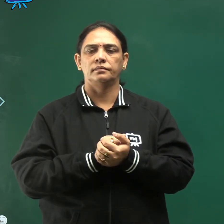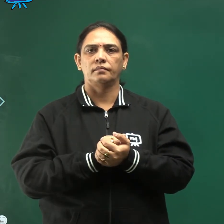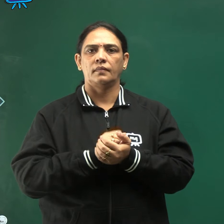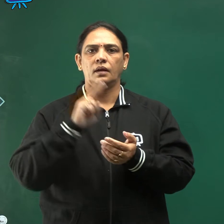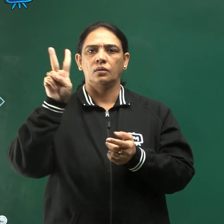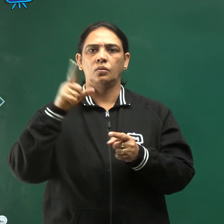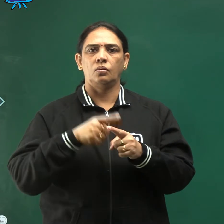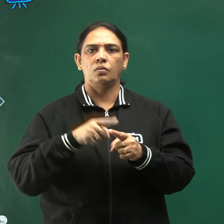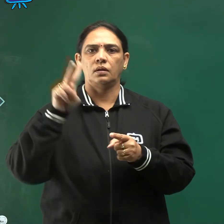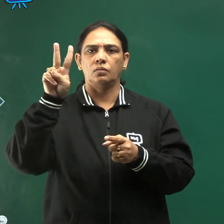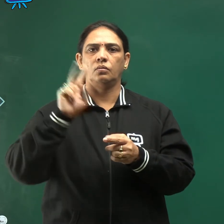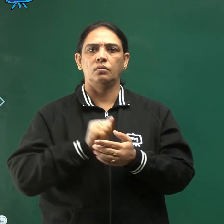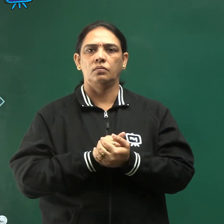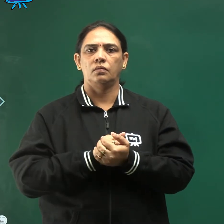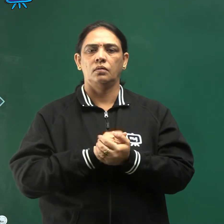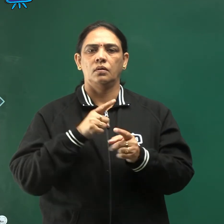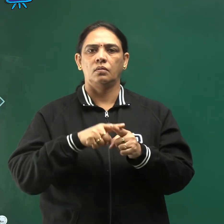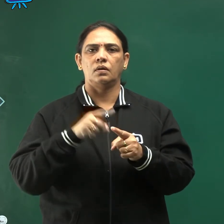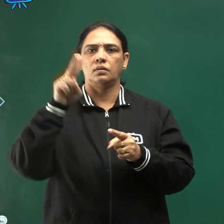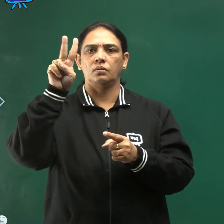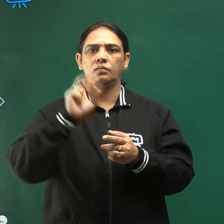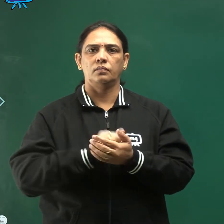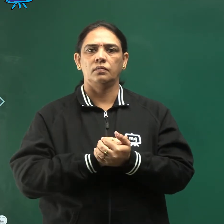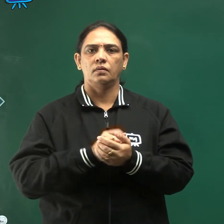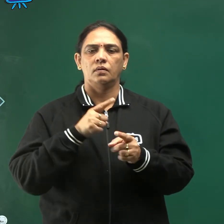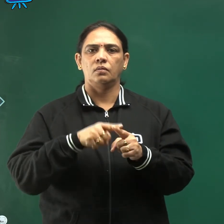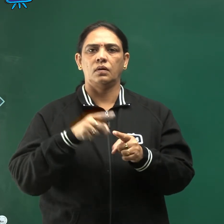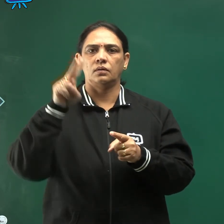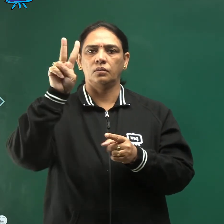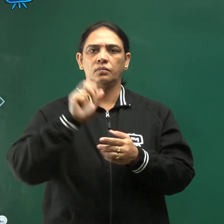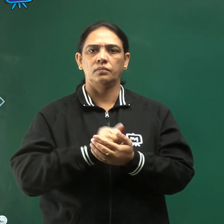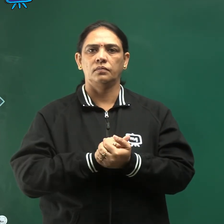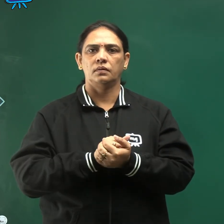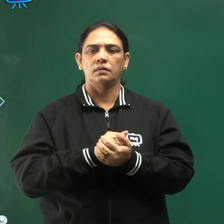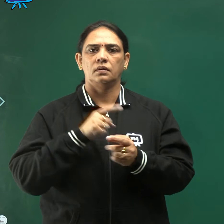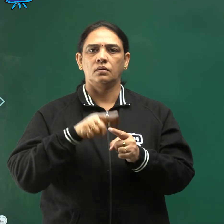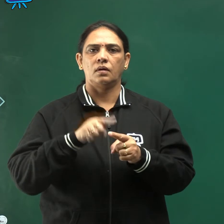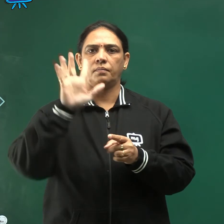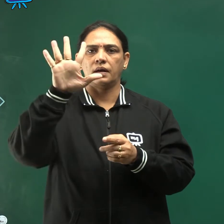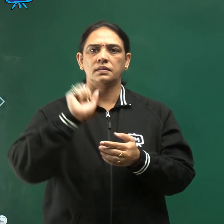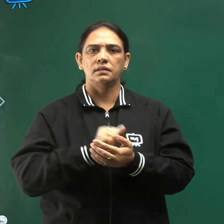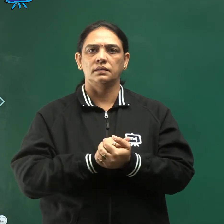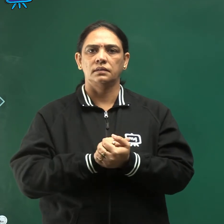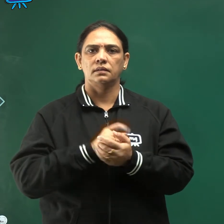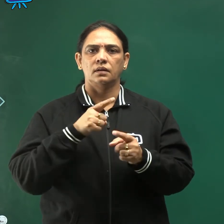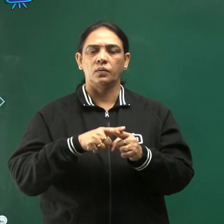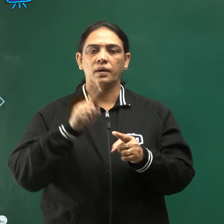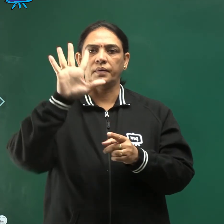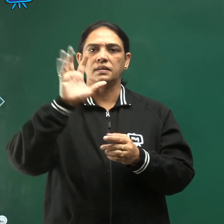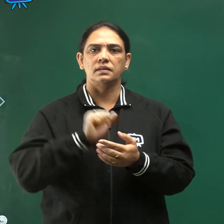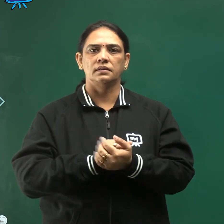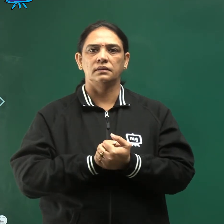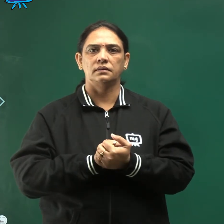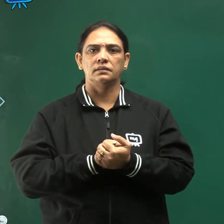2 गुणा 2 गुणा 2 गुणा 2 गुणा 5 गुणा 5